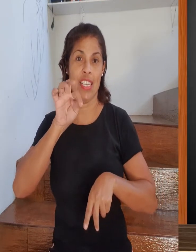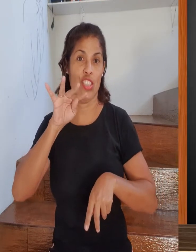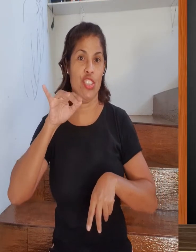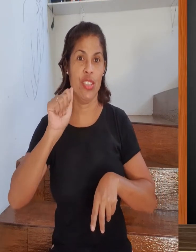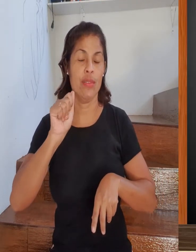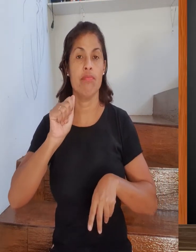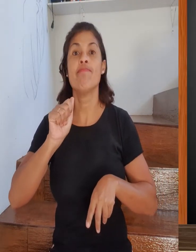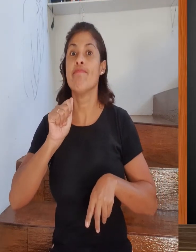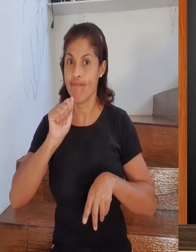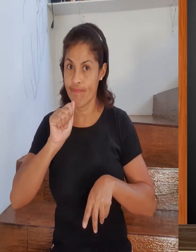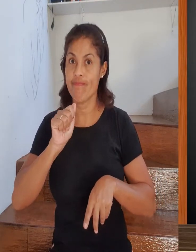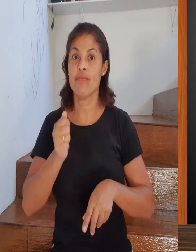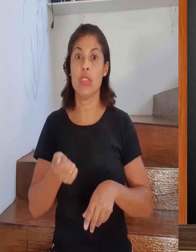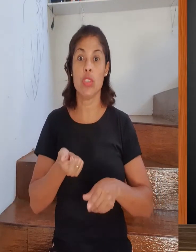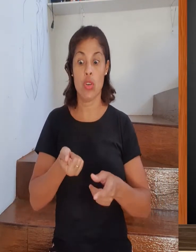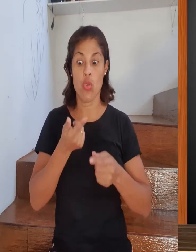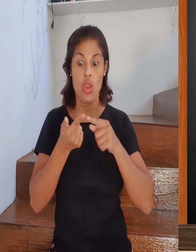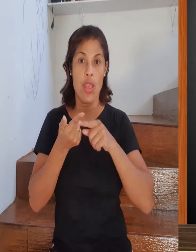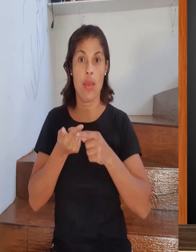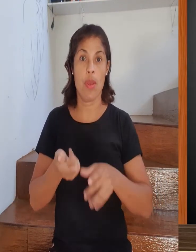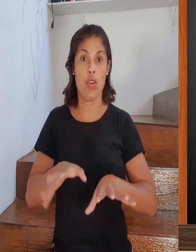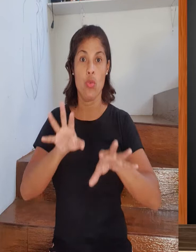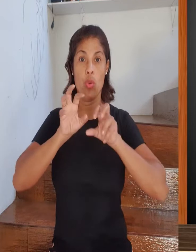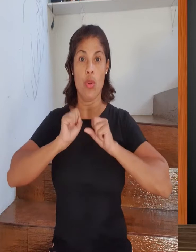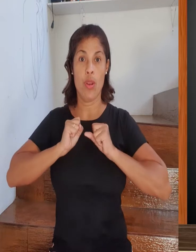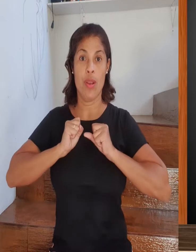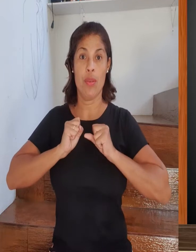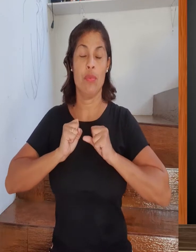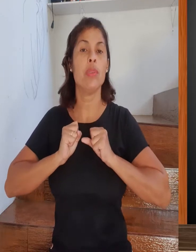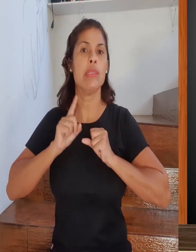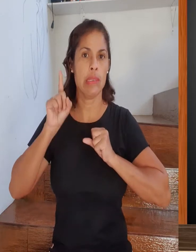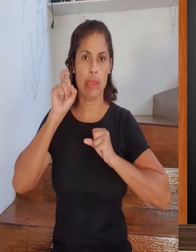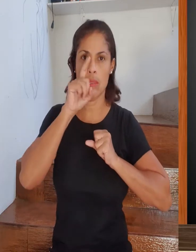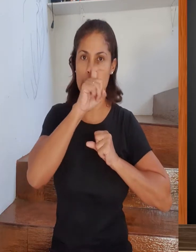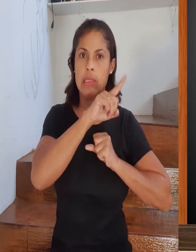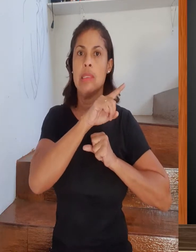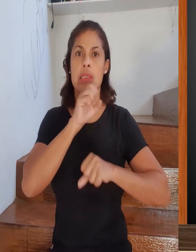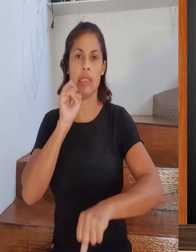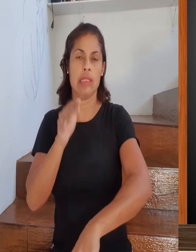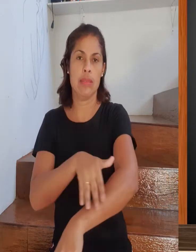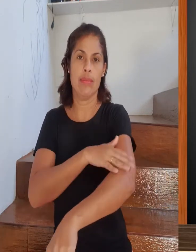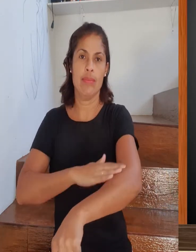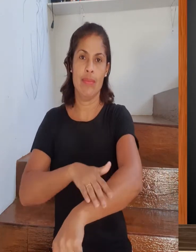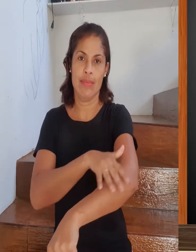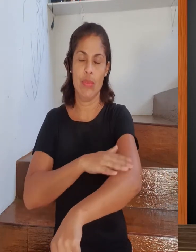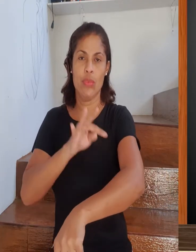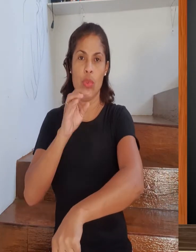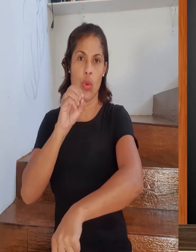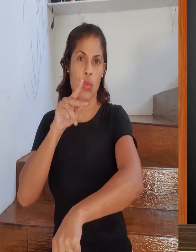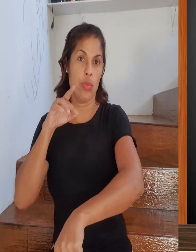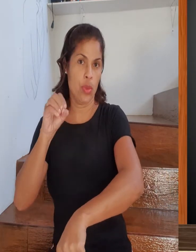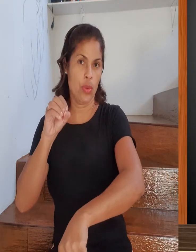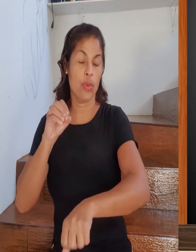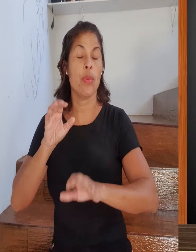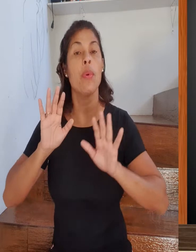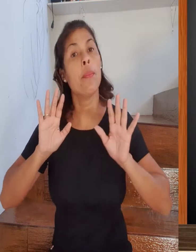queratinizado, dificilmente um medicamento é absorvido quando administrado sobre a pele, medicamento de uso